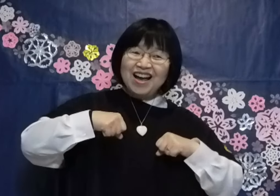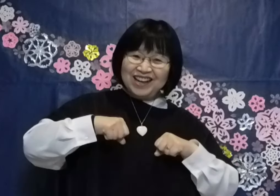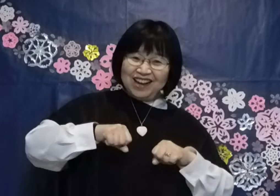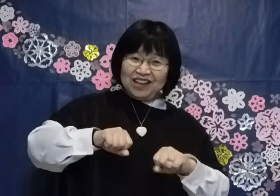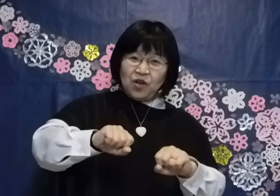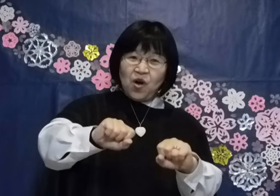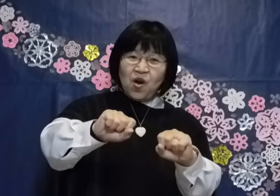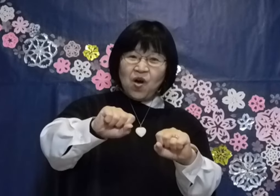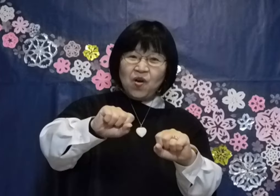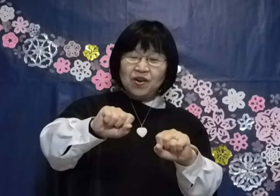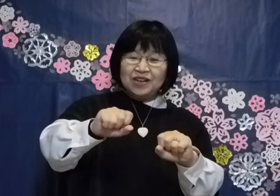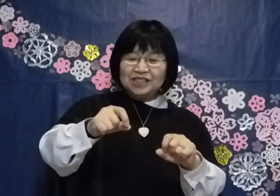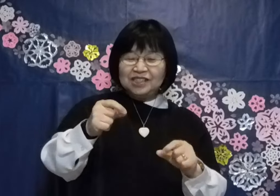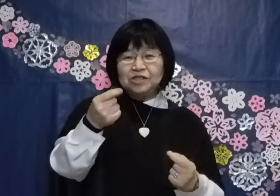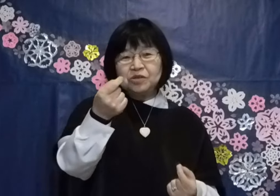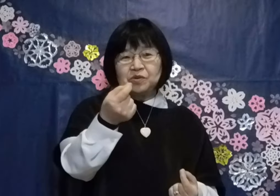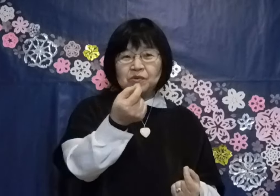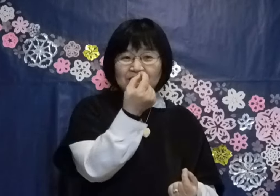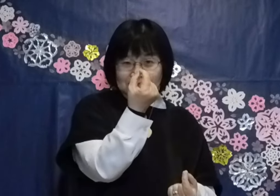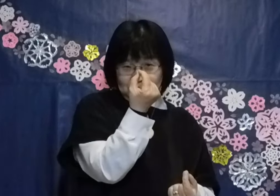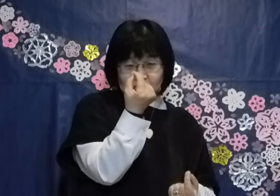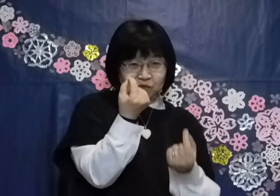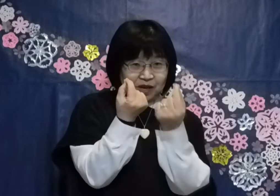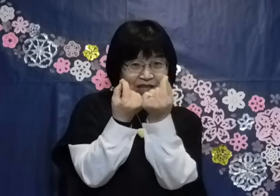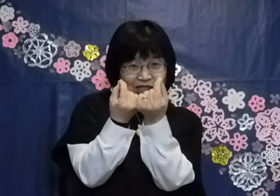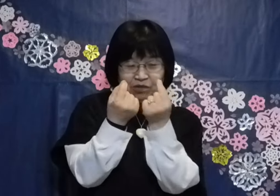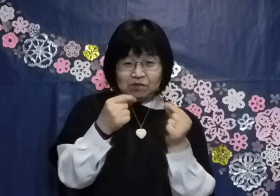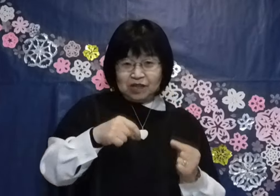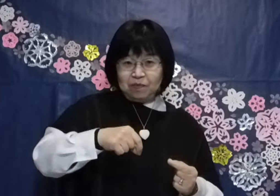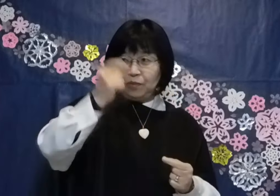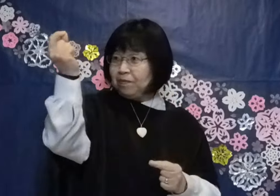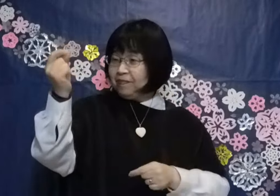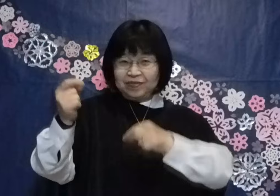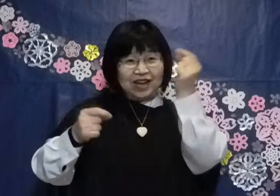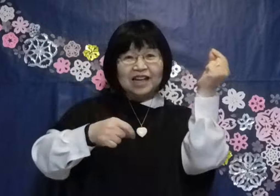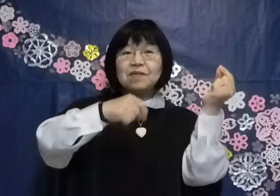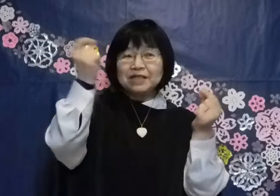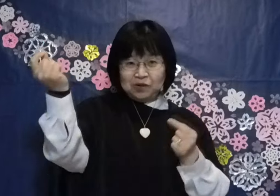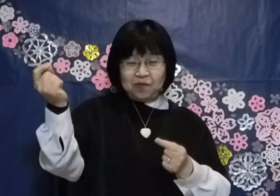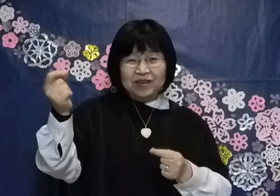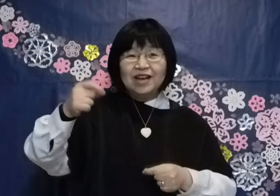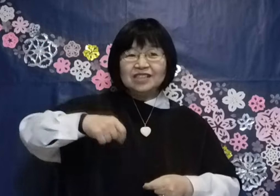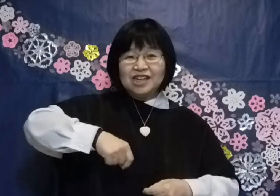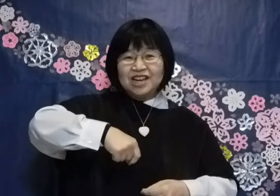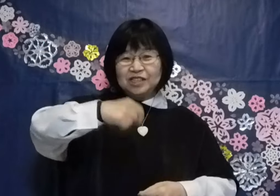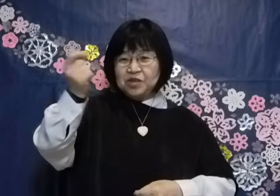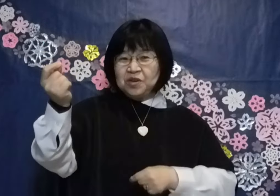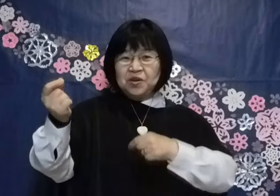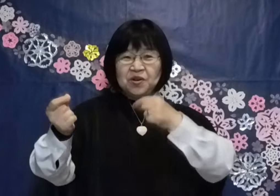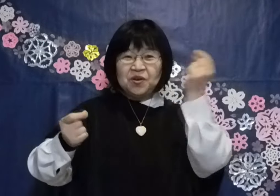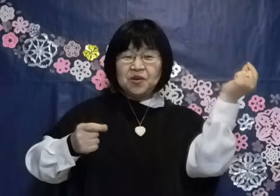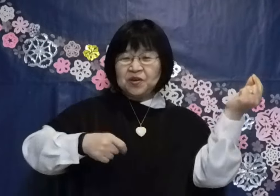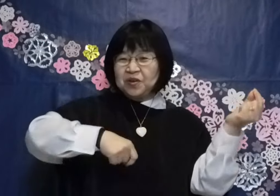貝の雫は雫型作ってピュッ跳ねましょう。しずく